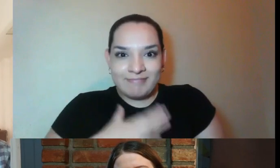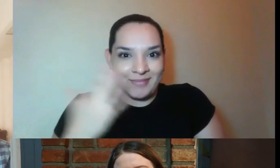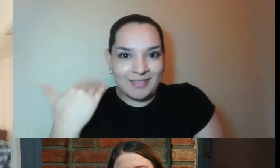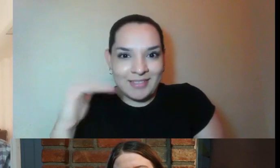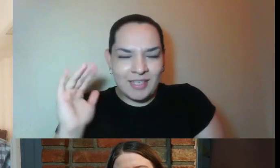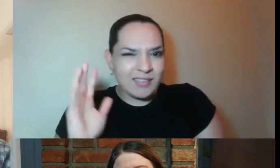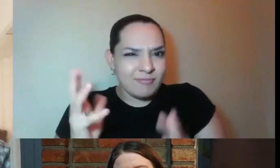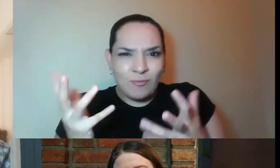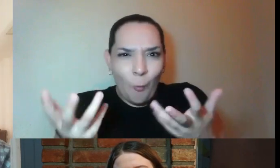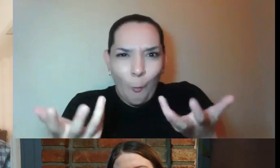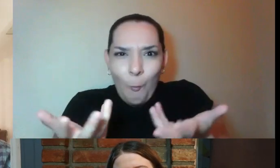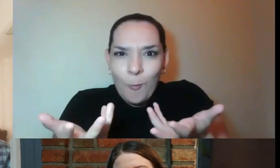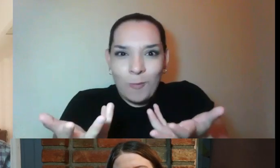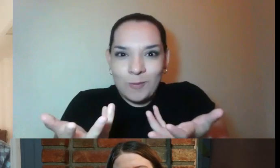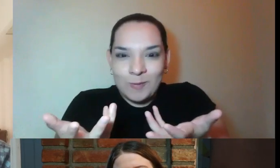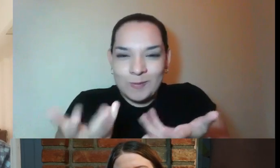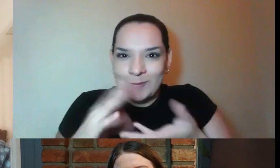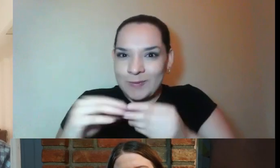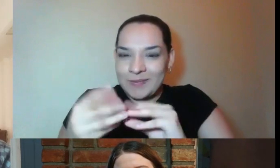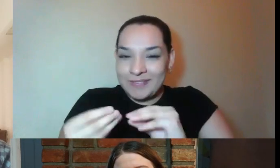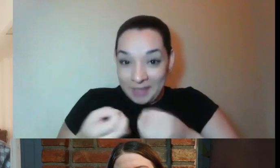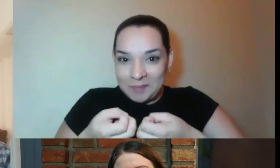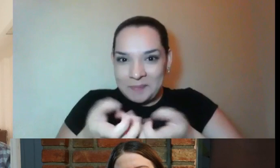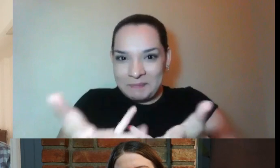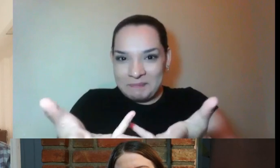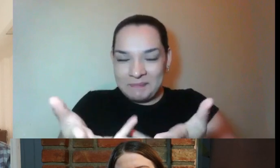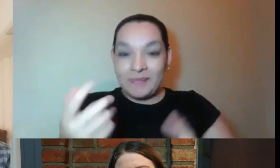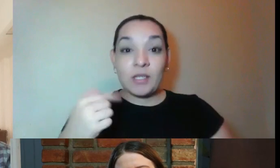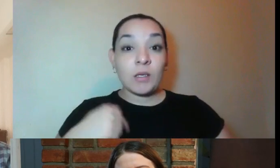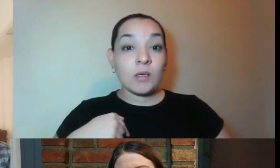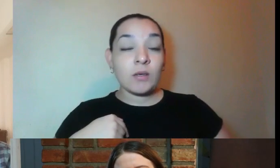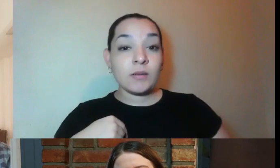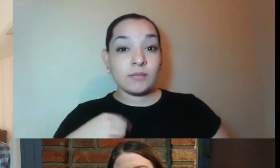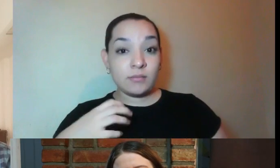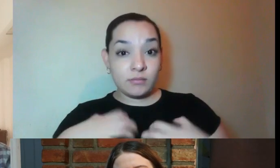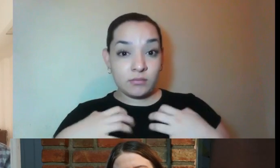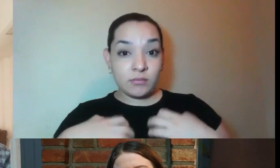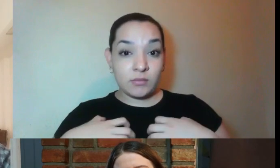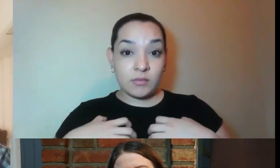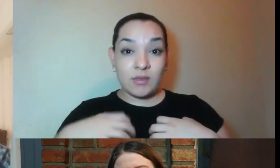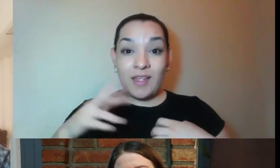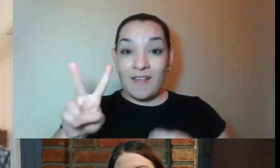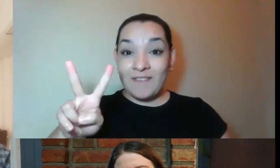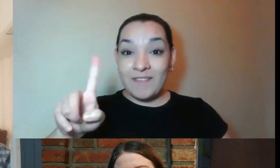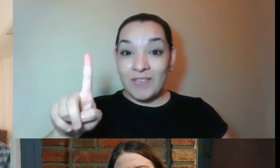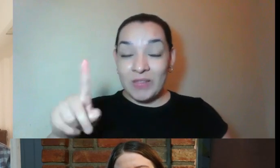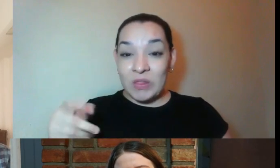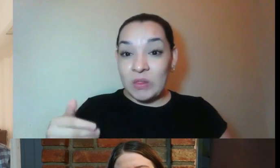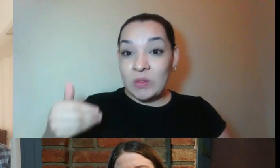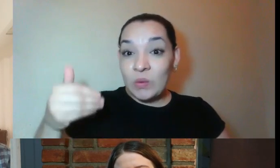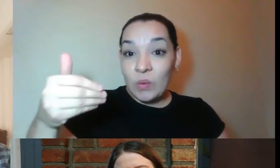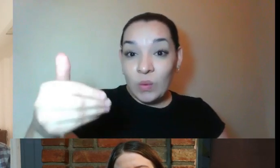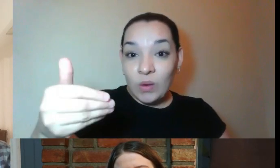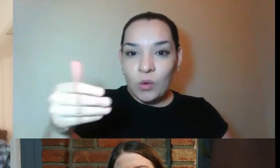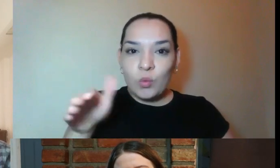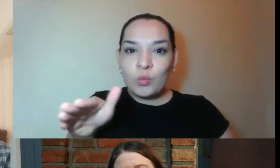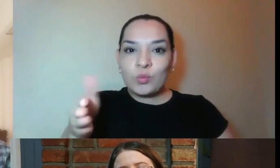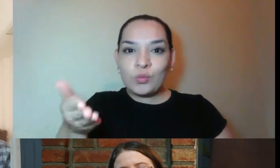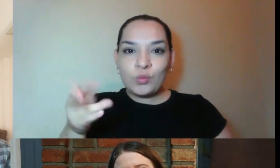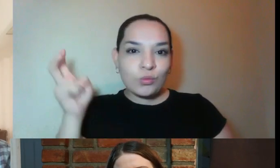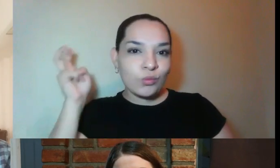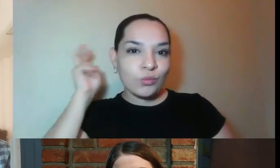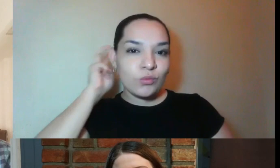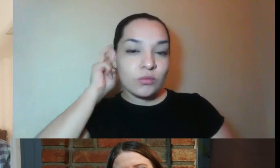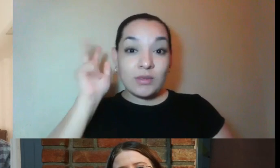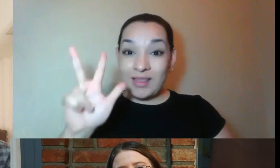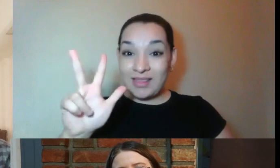¿Qué es para mí? Bueno, desde ya he vivido 21 años con un implante coclear.